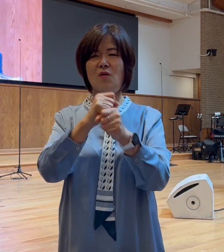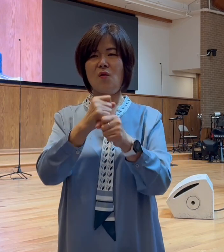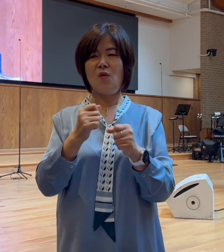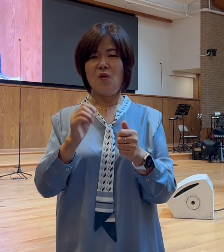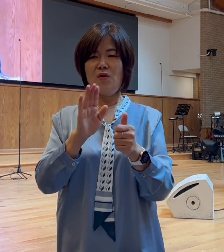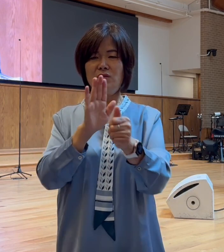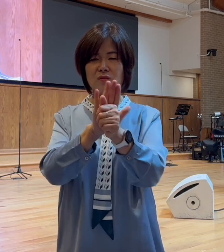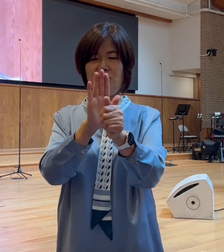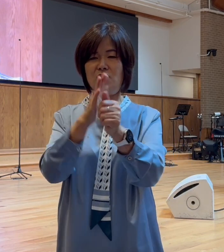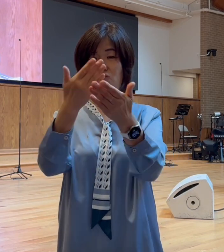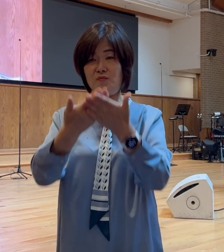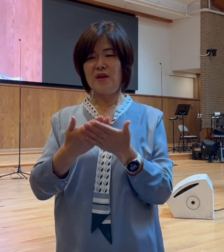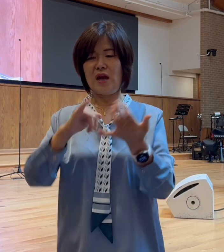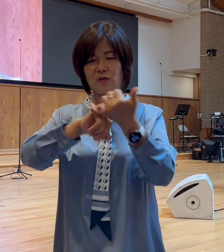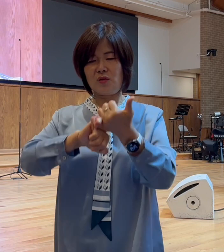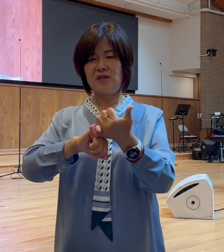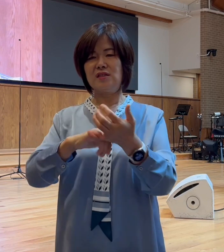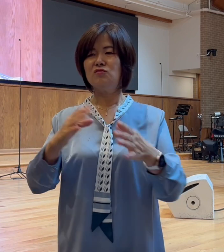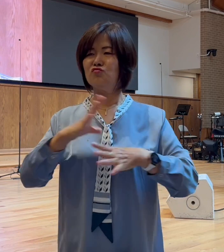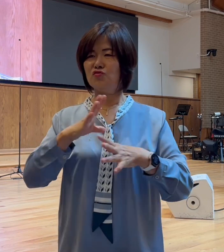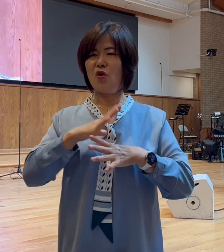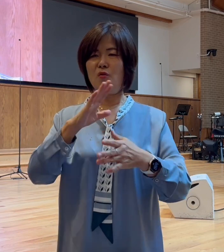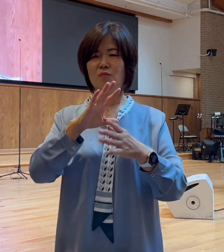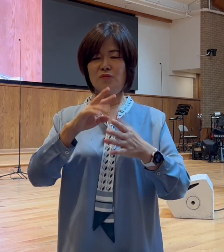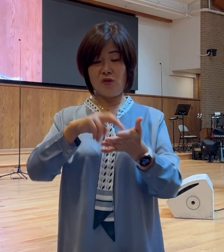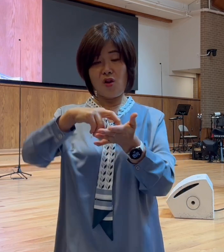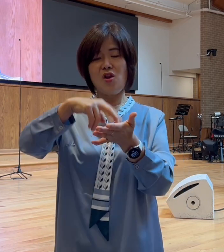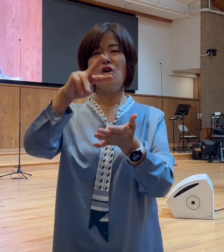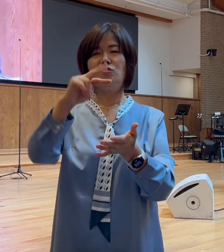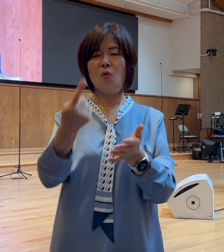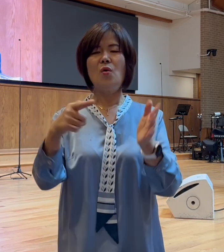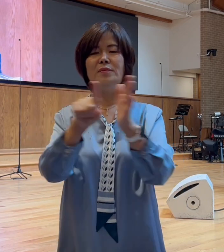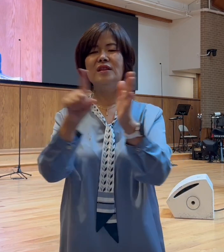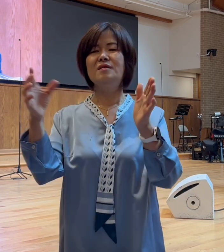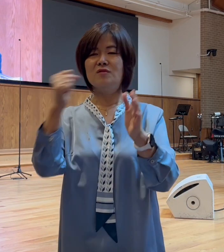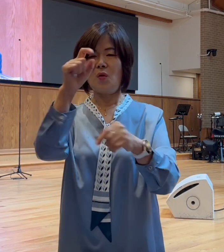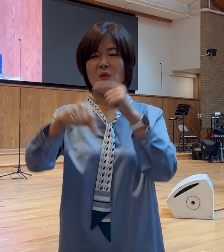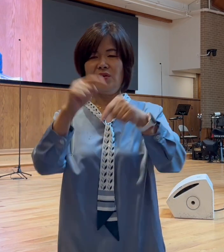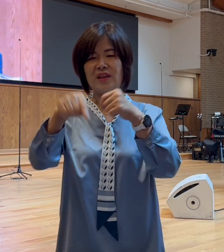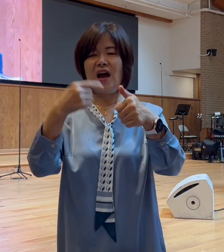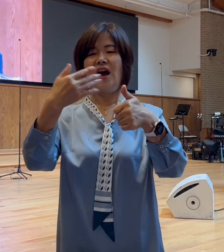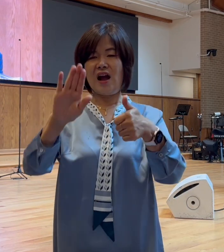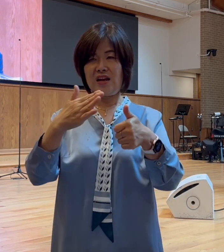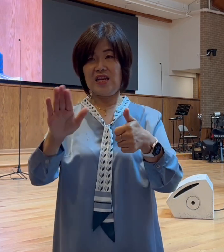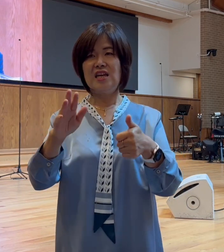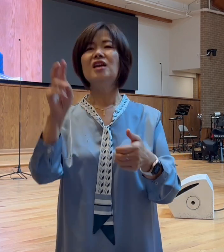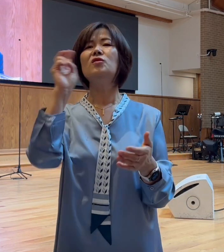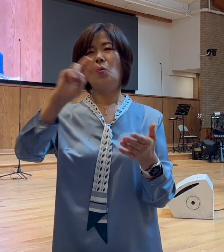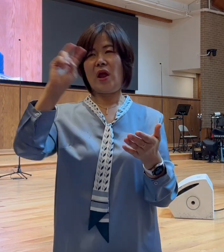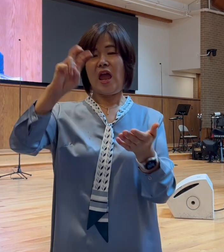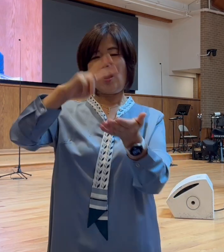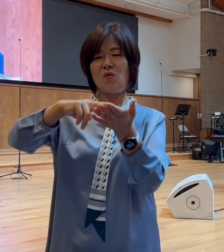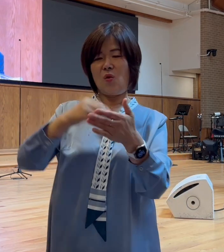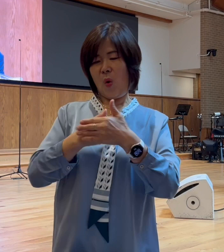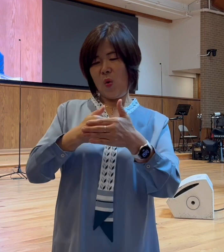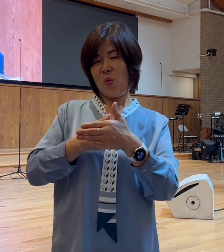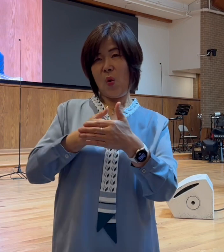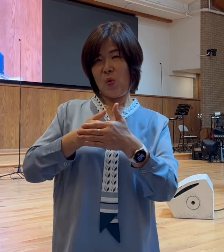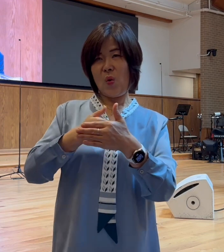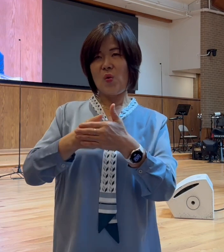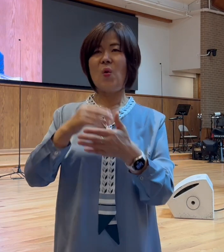이루어주마 약속하신 꿈, 두렵고 떨려도 믿음으로 나아갈래요. 여기